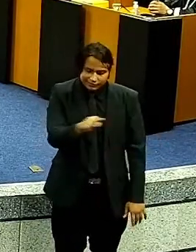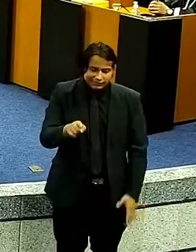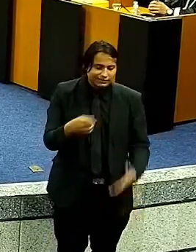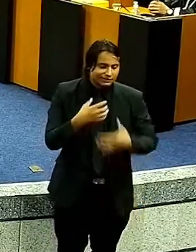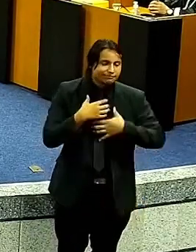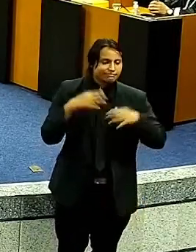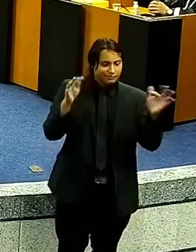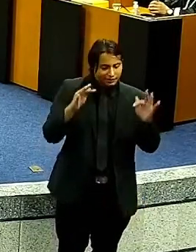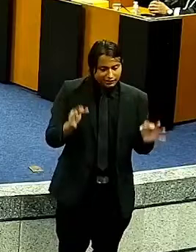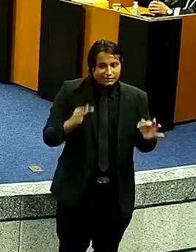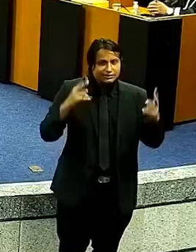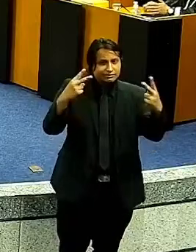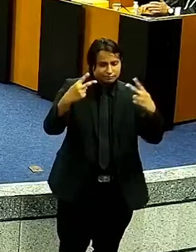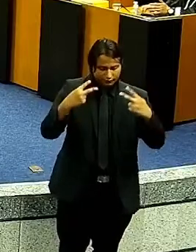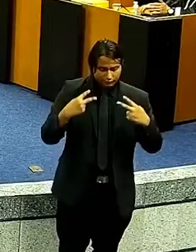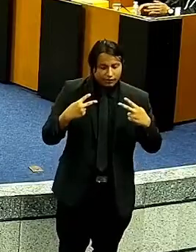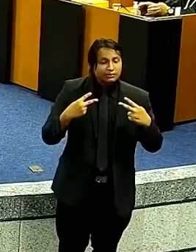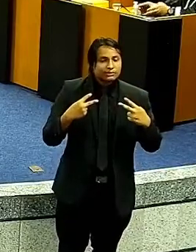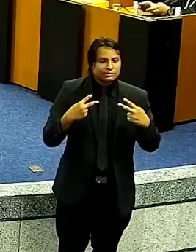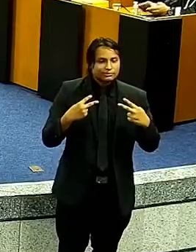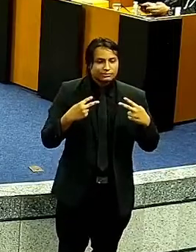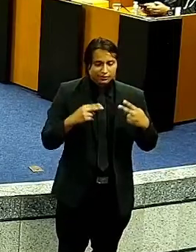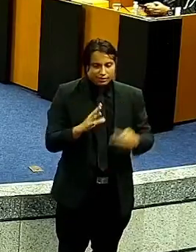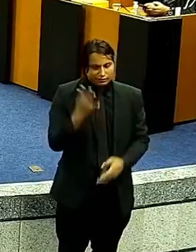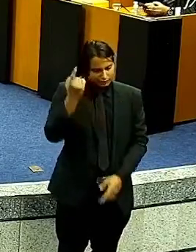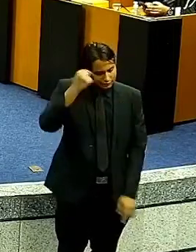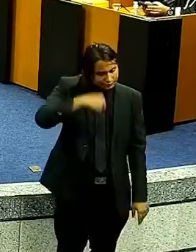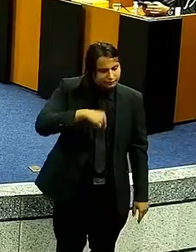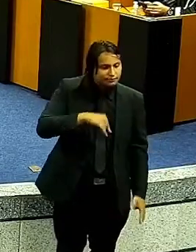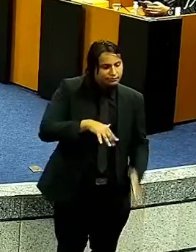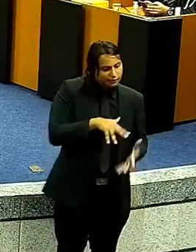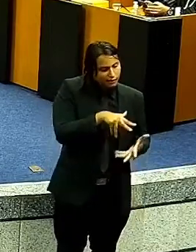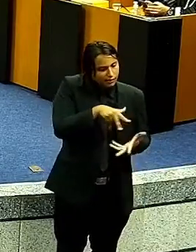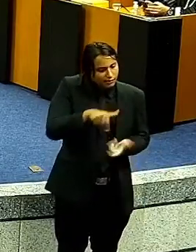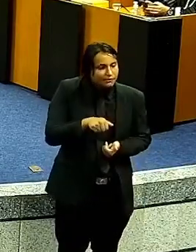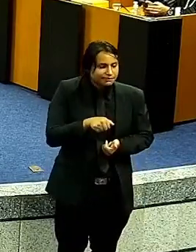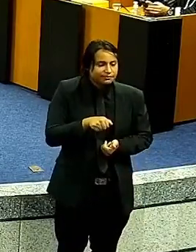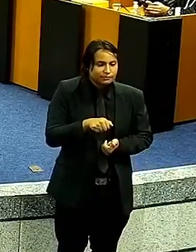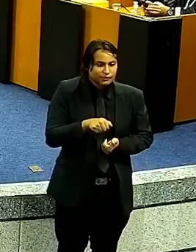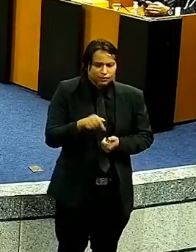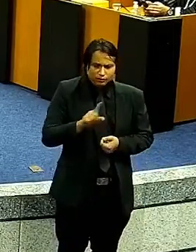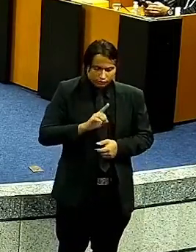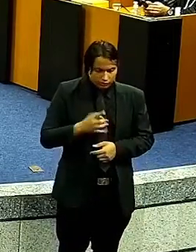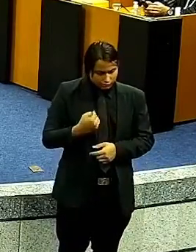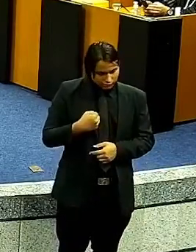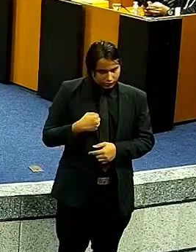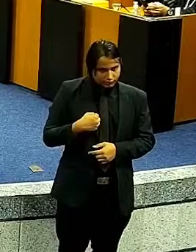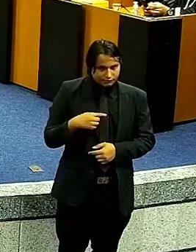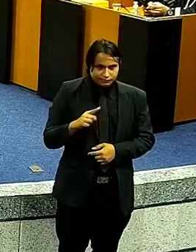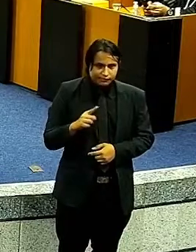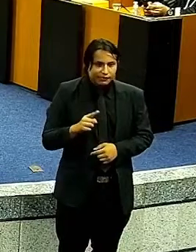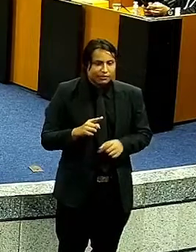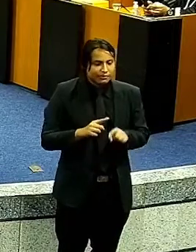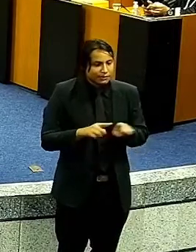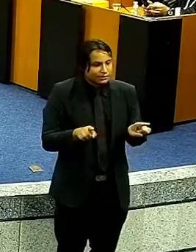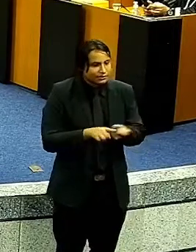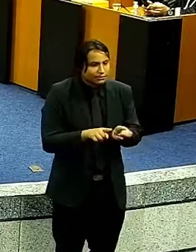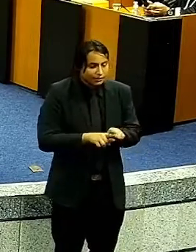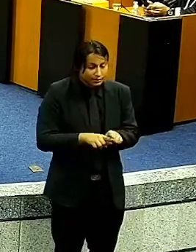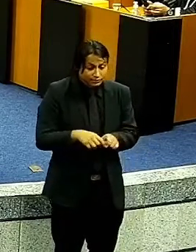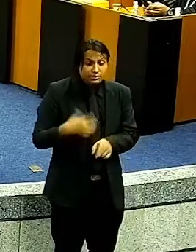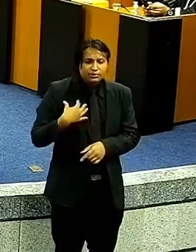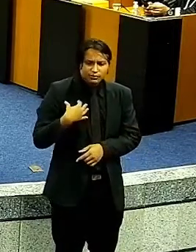aqui na terra tem ocorrido não só para comigo mas também para com seus